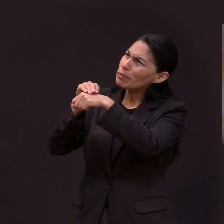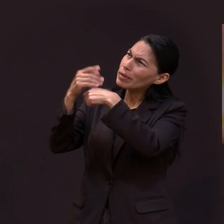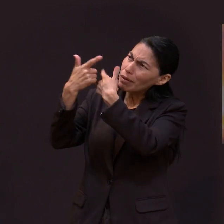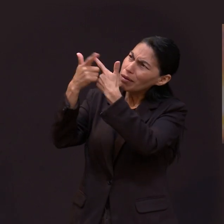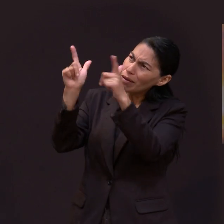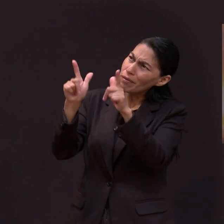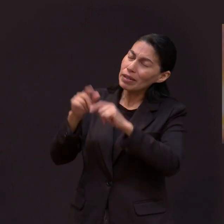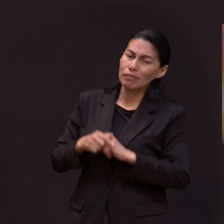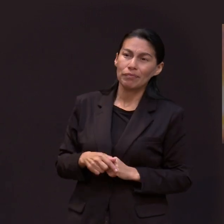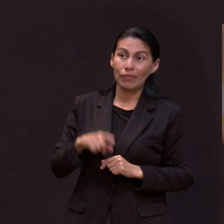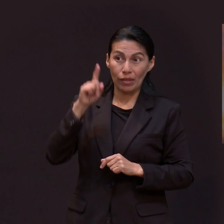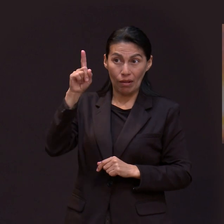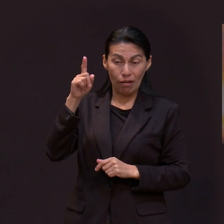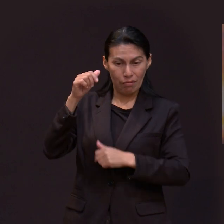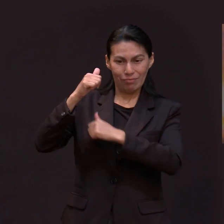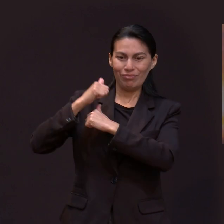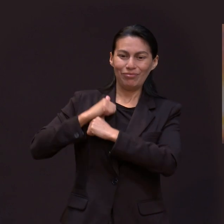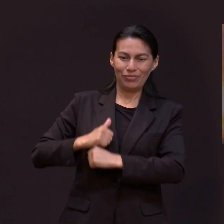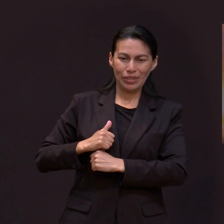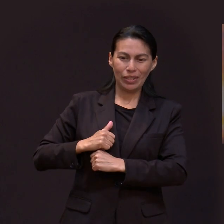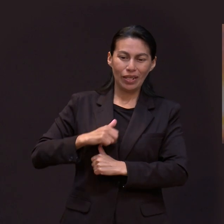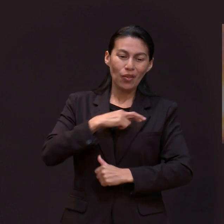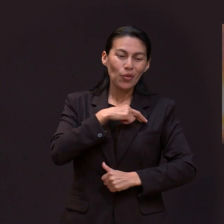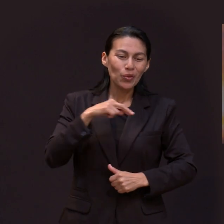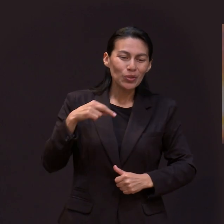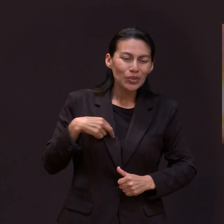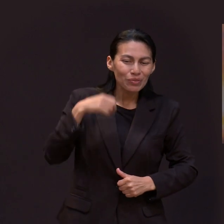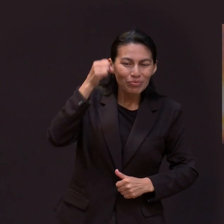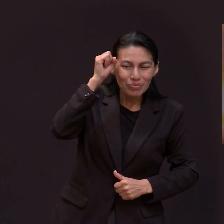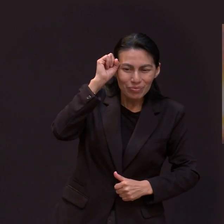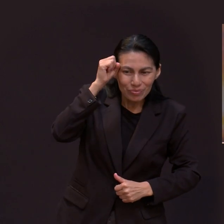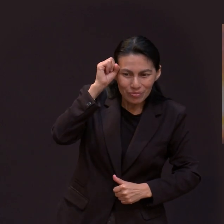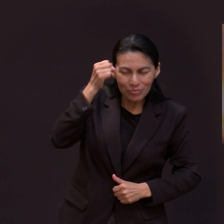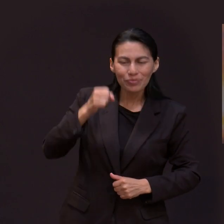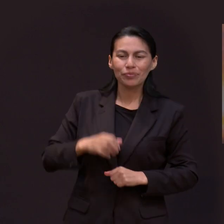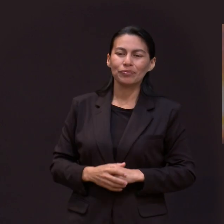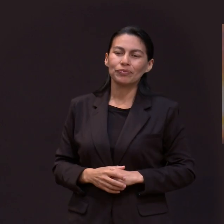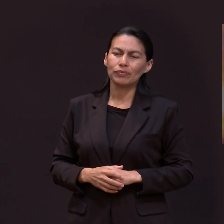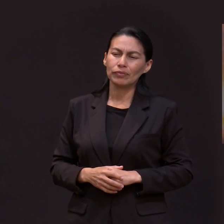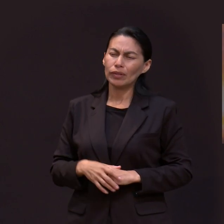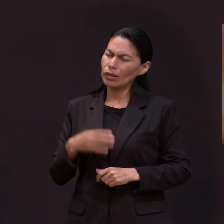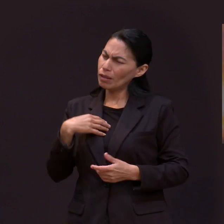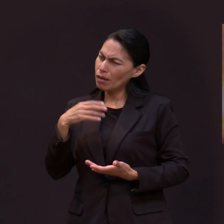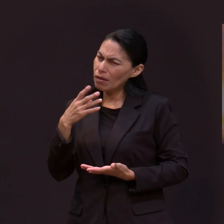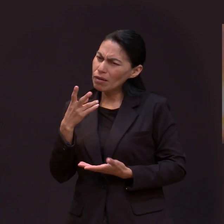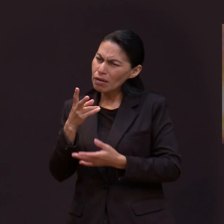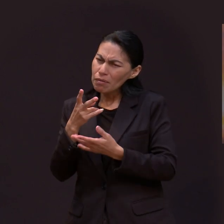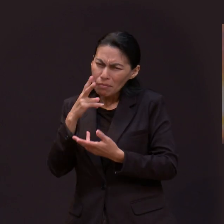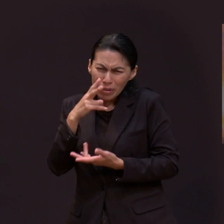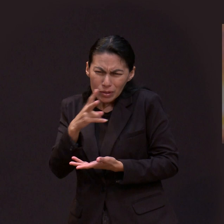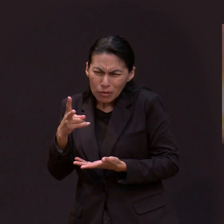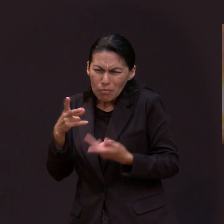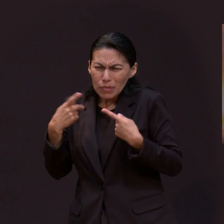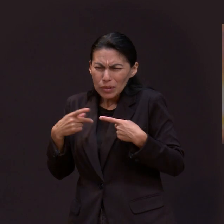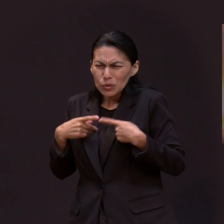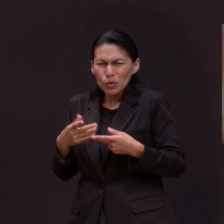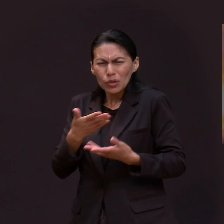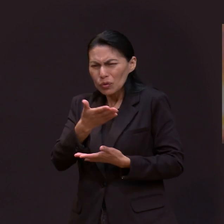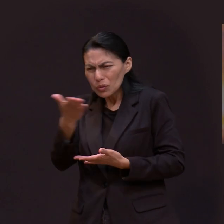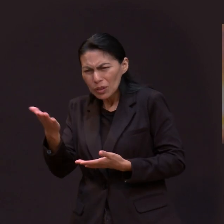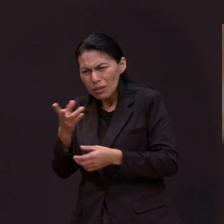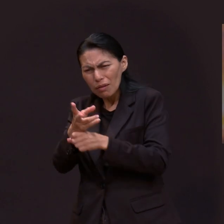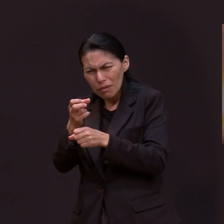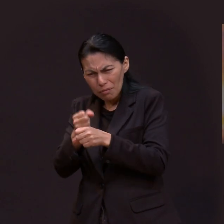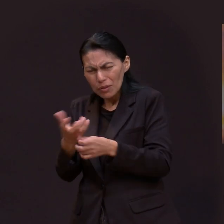y él es el que dirige el grupo nosotros somos sus servidores allí y yo insto a que muchos puedan